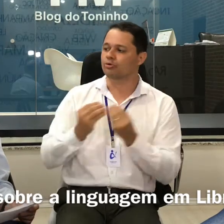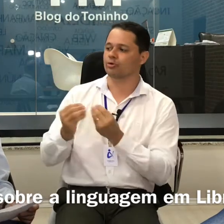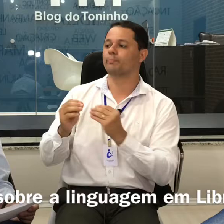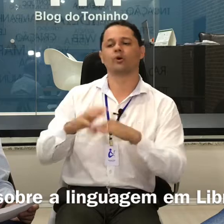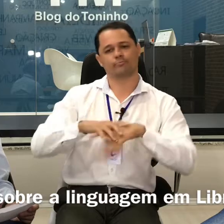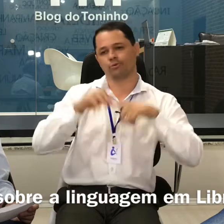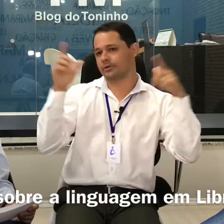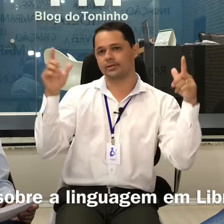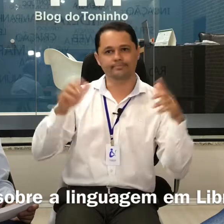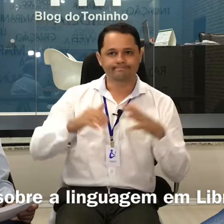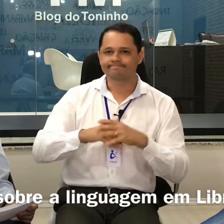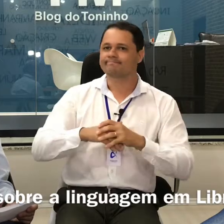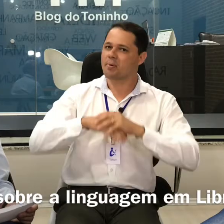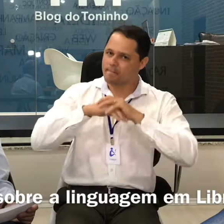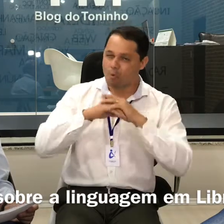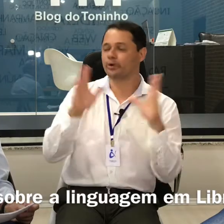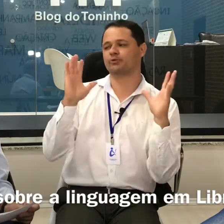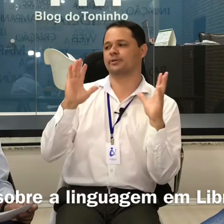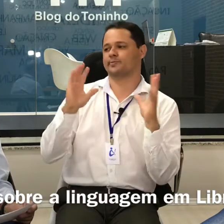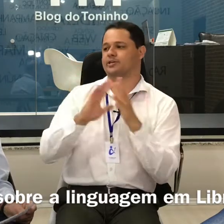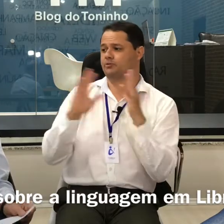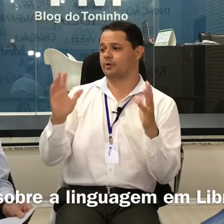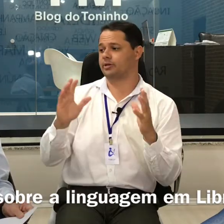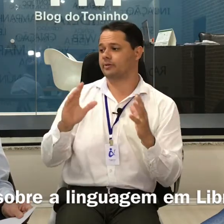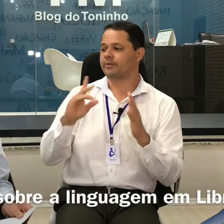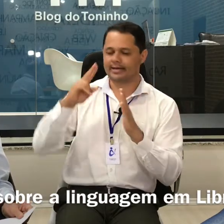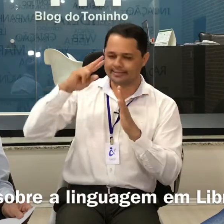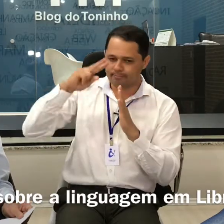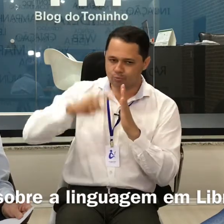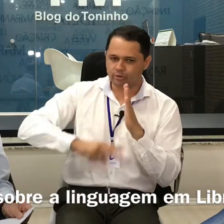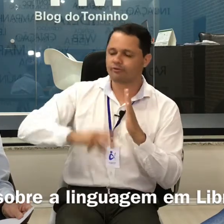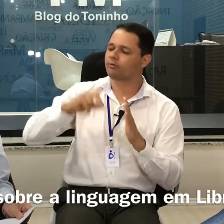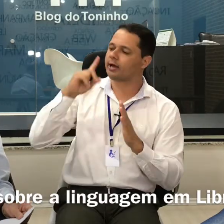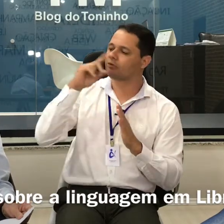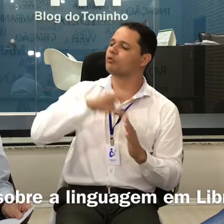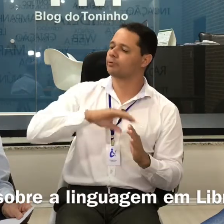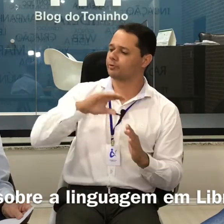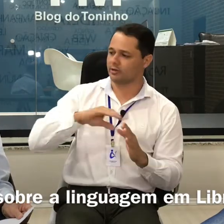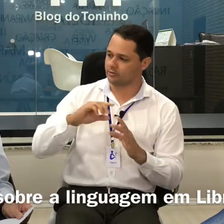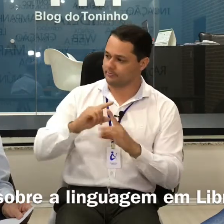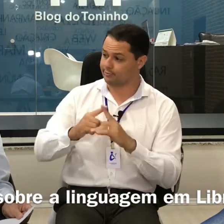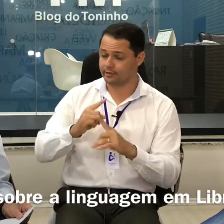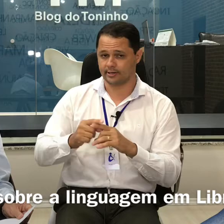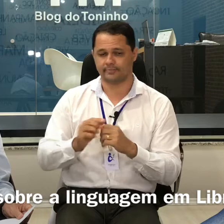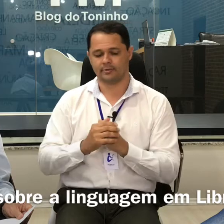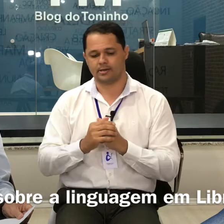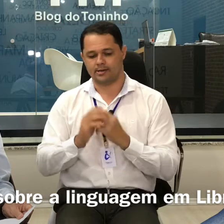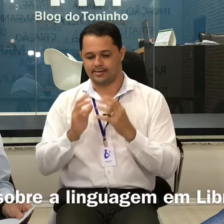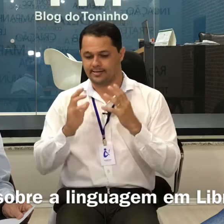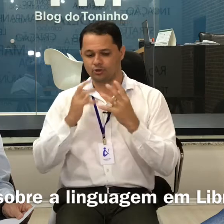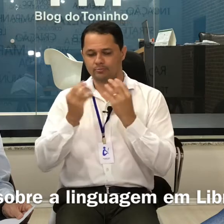eu posso pôr aqui, muitos mesmo, a grande maioria, eles têm muita dificuldade com o português. Por quê? Existe